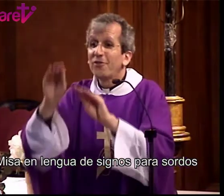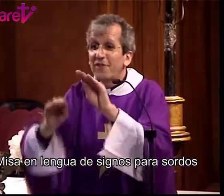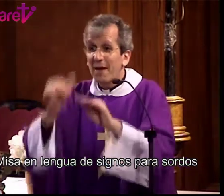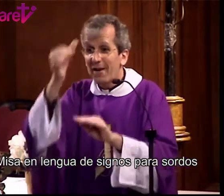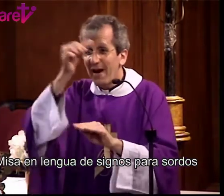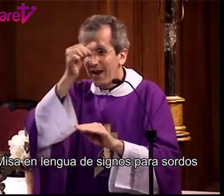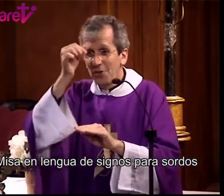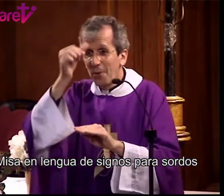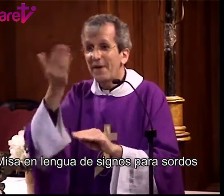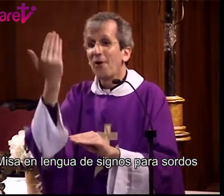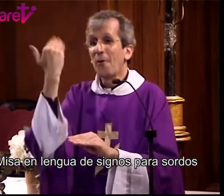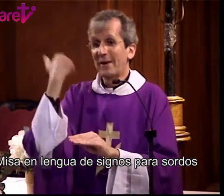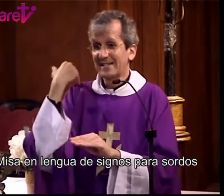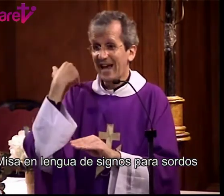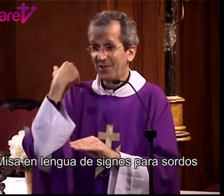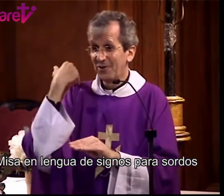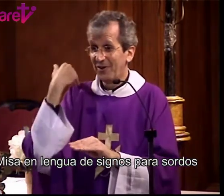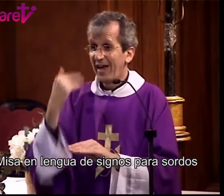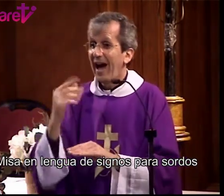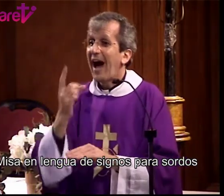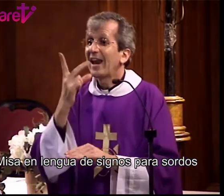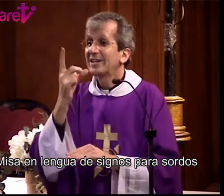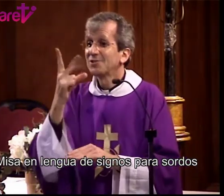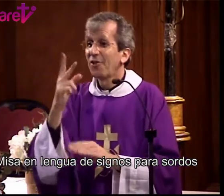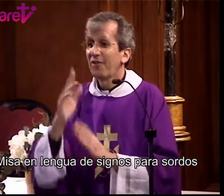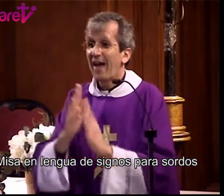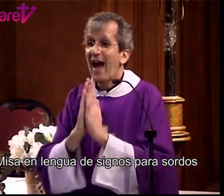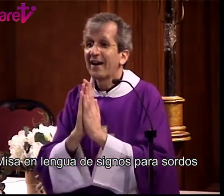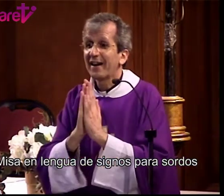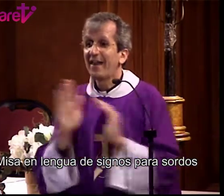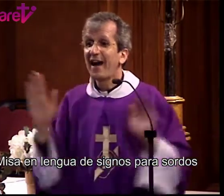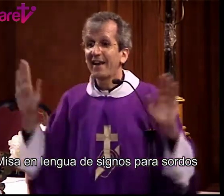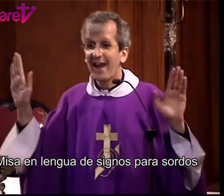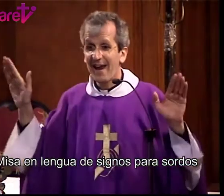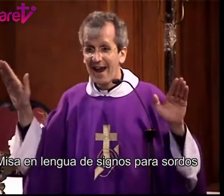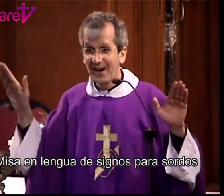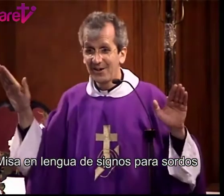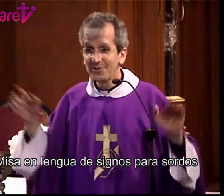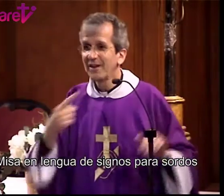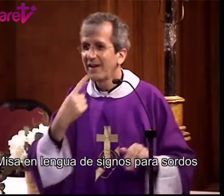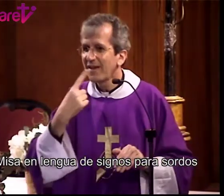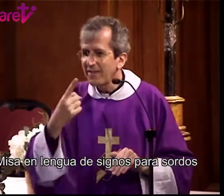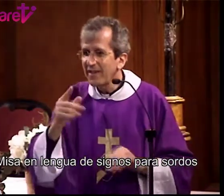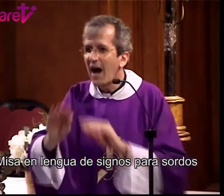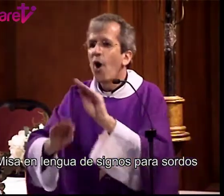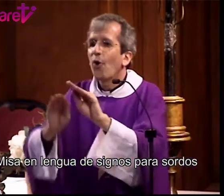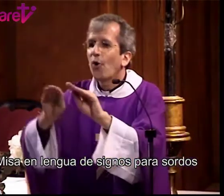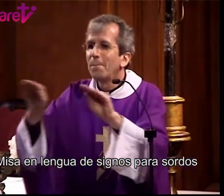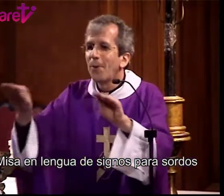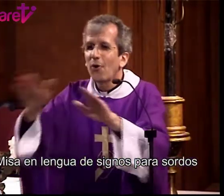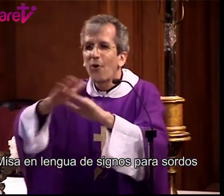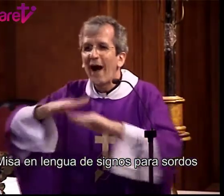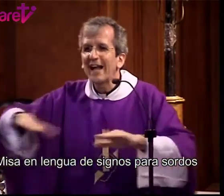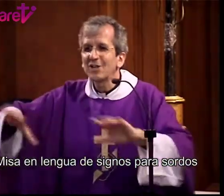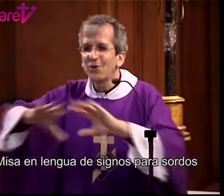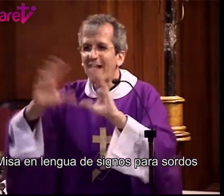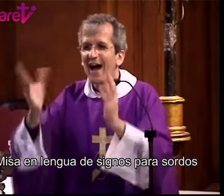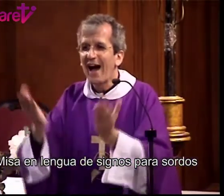anunciaba el domingo pasado a las 12 al rezar el Ángelus y decía, convoco a toda